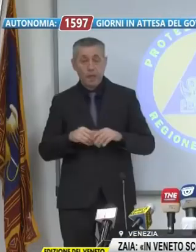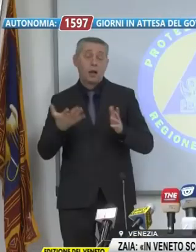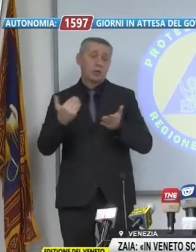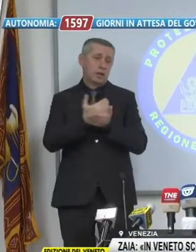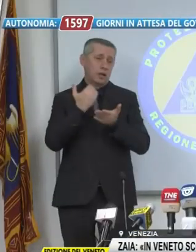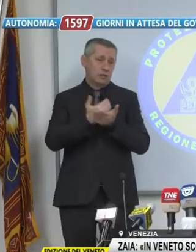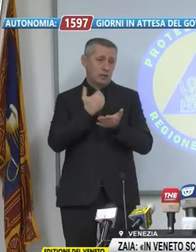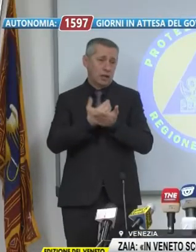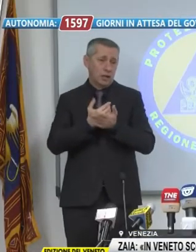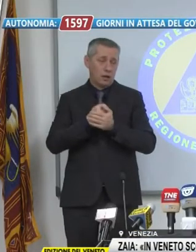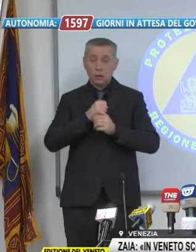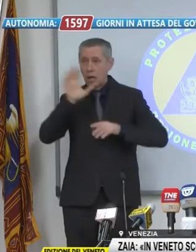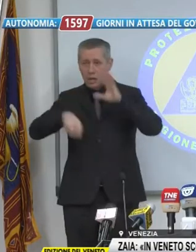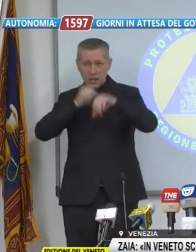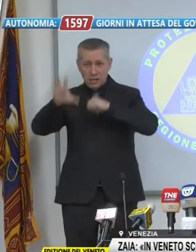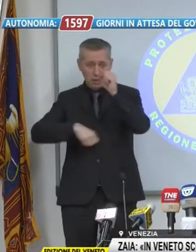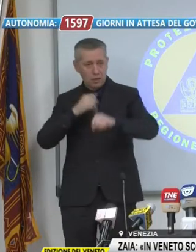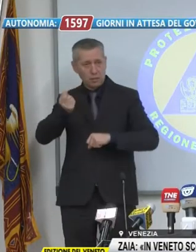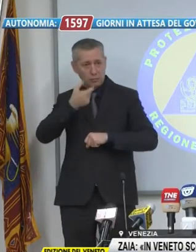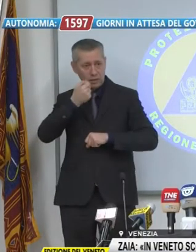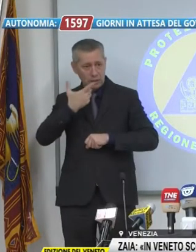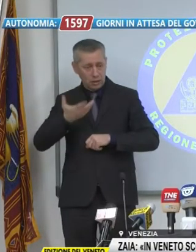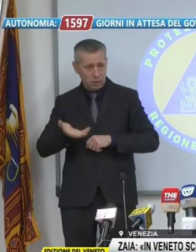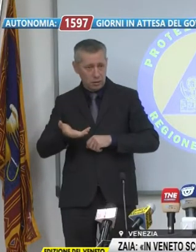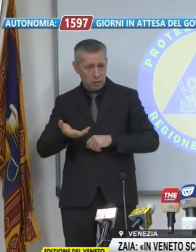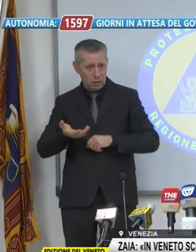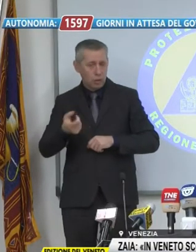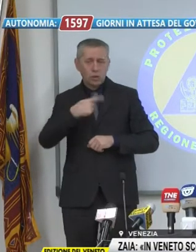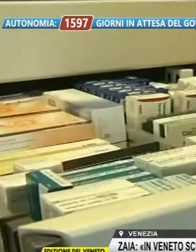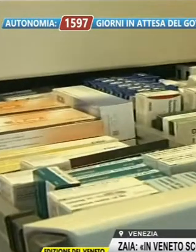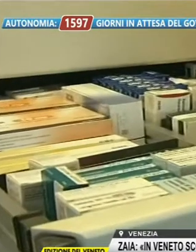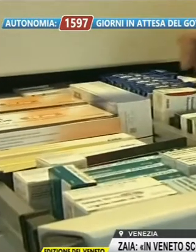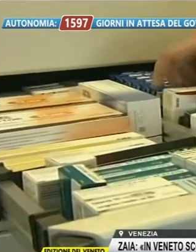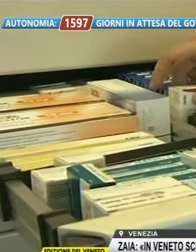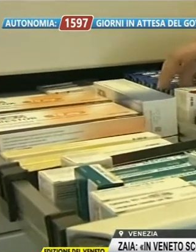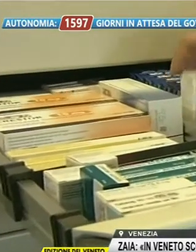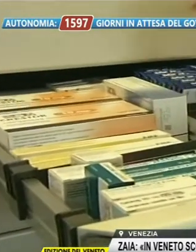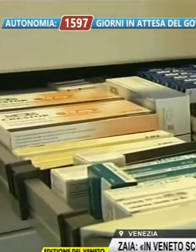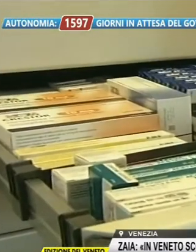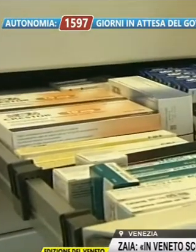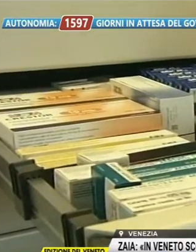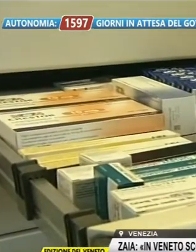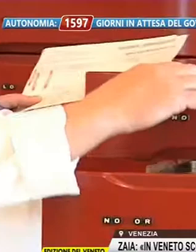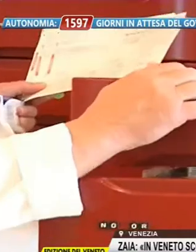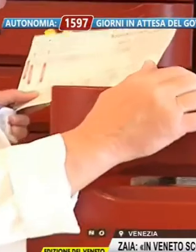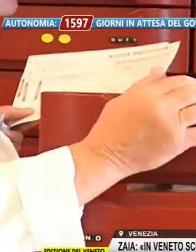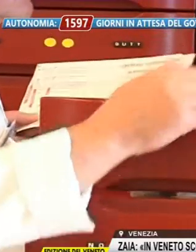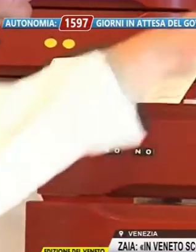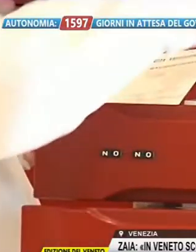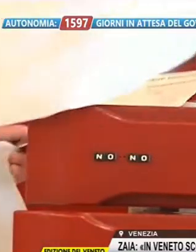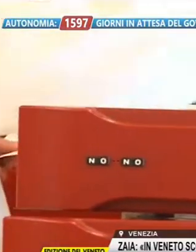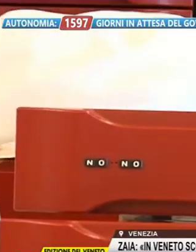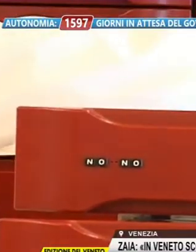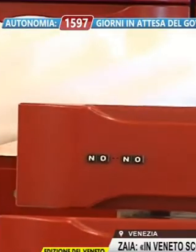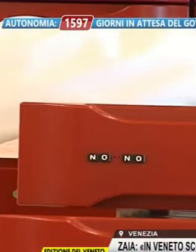fatta, ricordato lo stesso Zaia, non solo a meno di 200 chilometri dal luogo dell'emissione nucleare, ma anche entro 2 ore. La tiroide